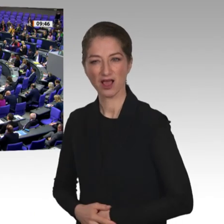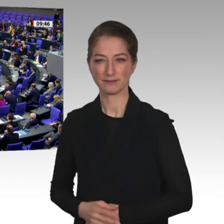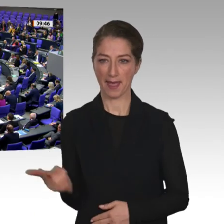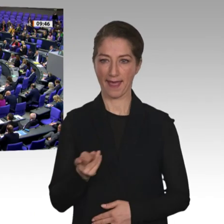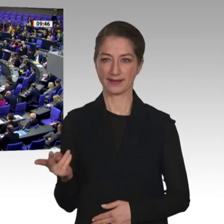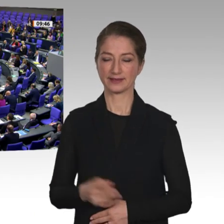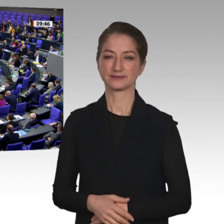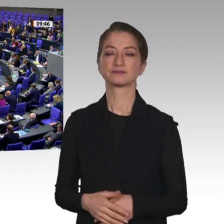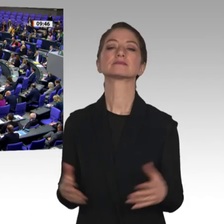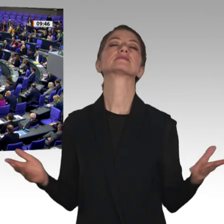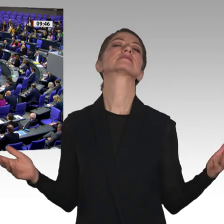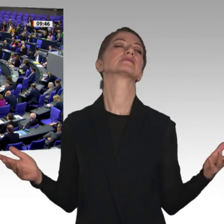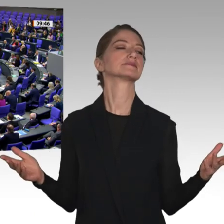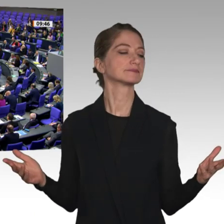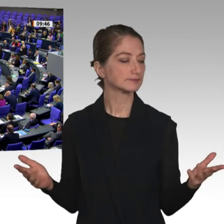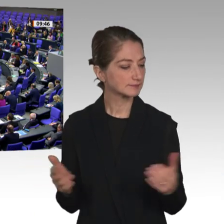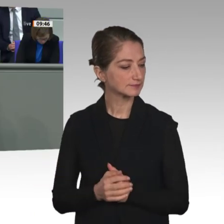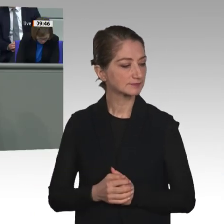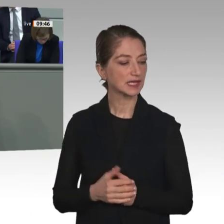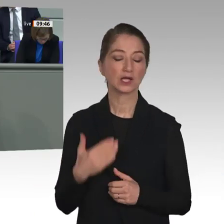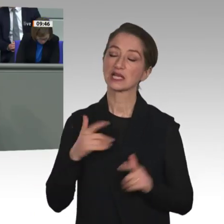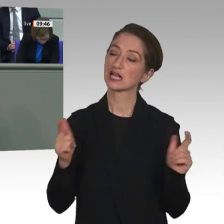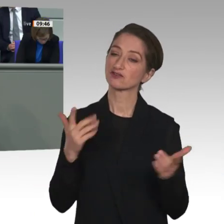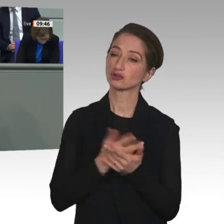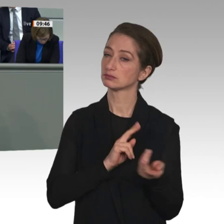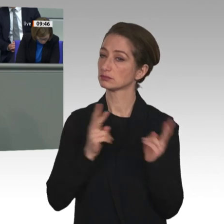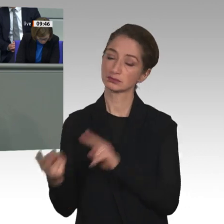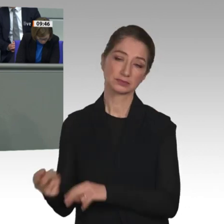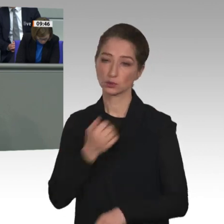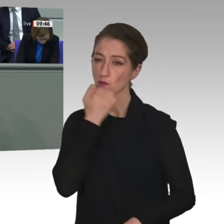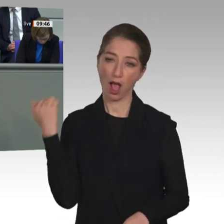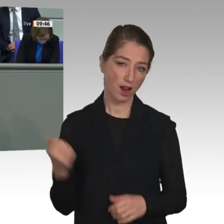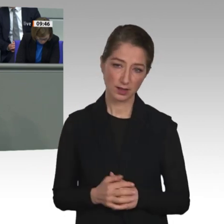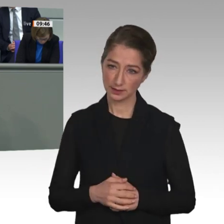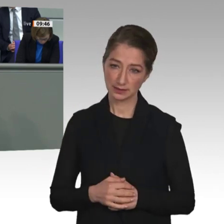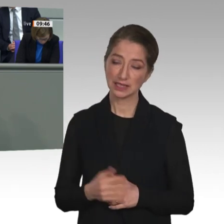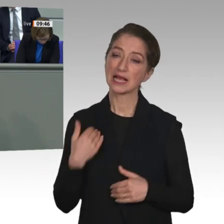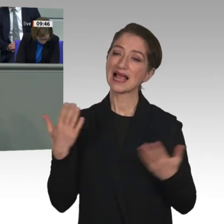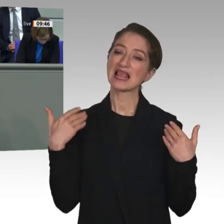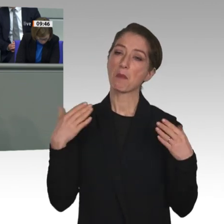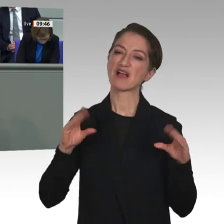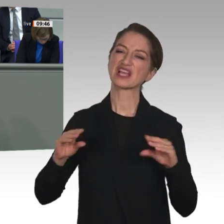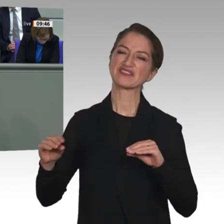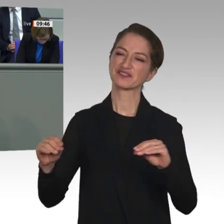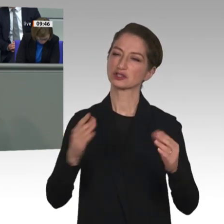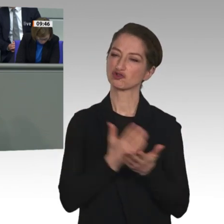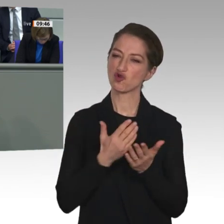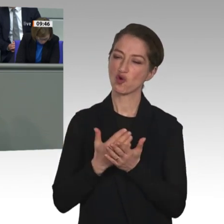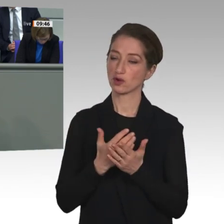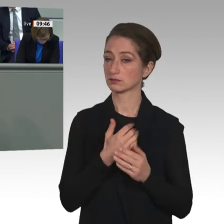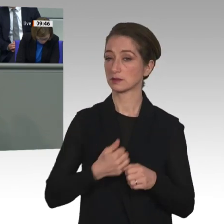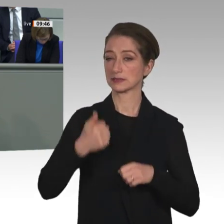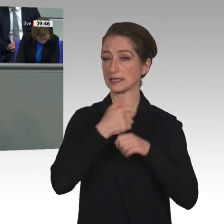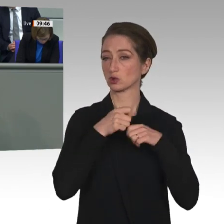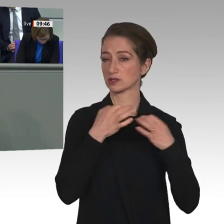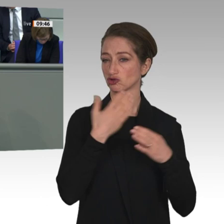spürbar rabiater geworden, brutaler geworden. Wir haben ein vergiftetes Klima, wie der Bundestagspräsident gesagt hat. Der knallharte Wettbewerbsdruck hat